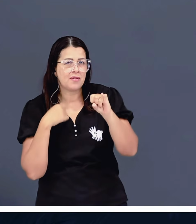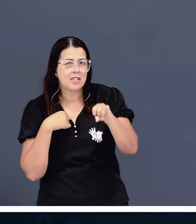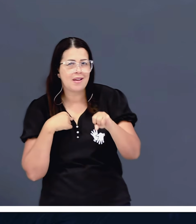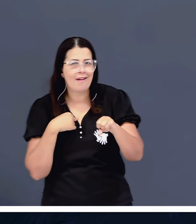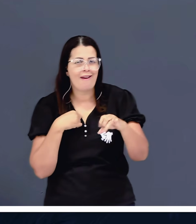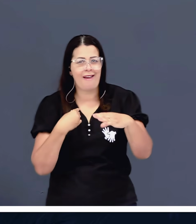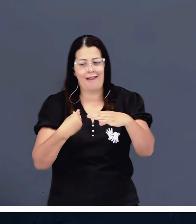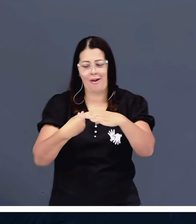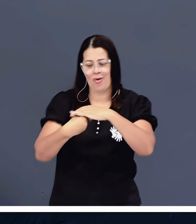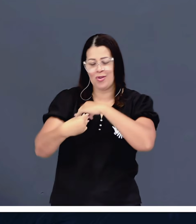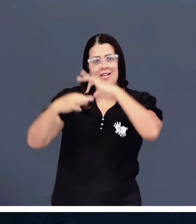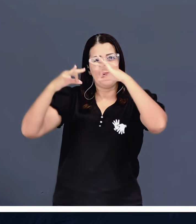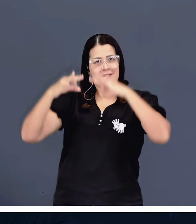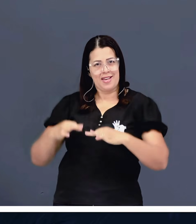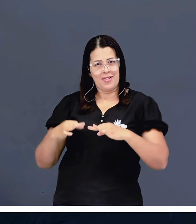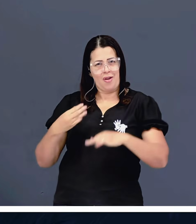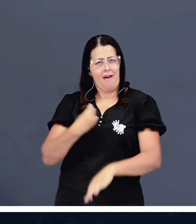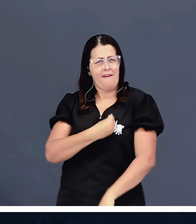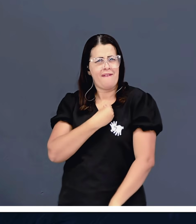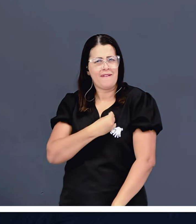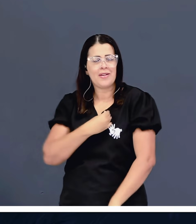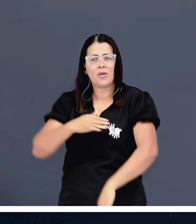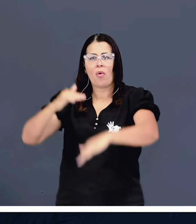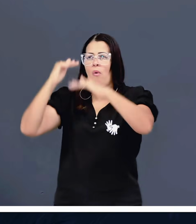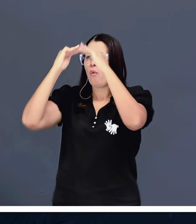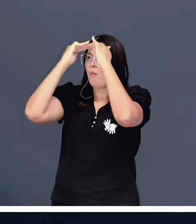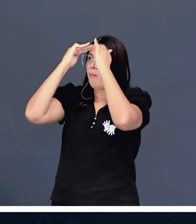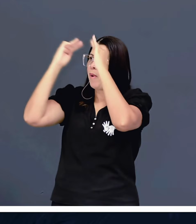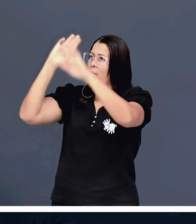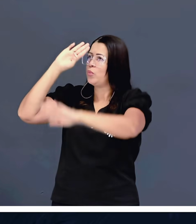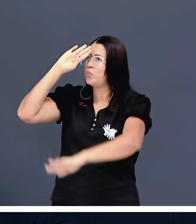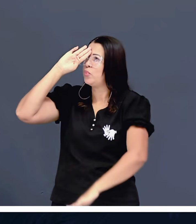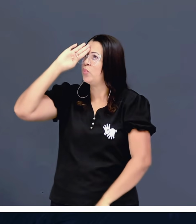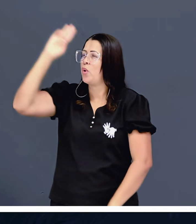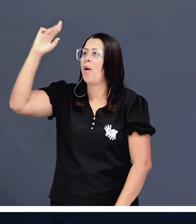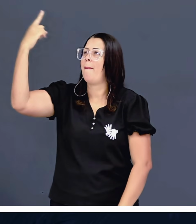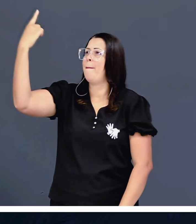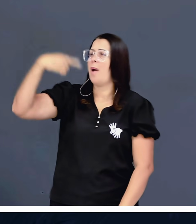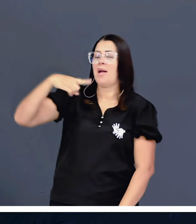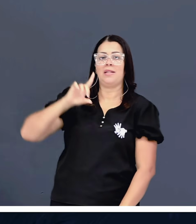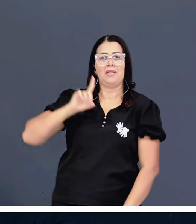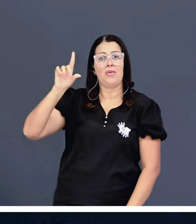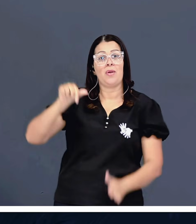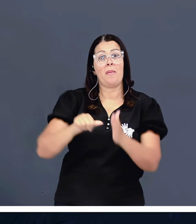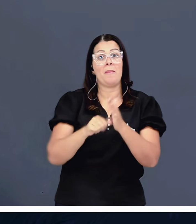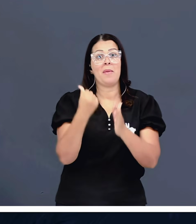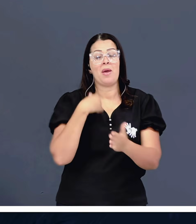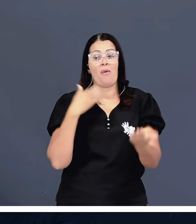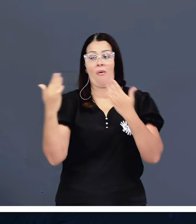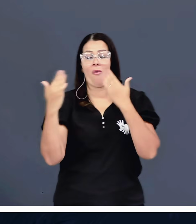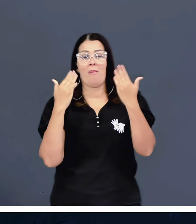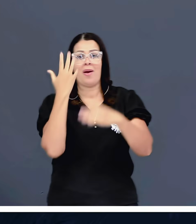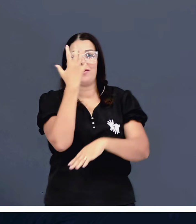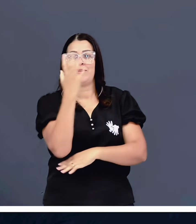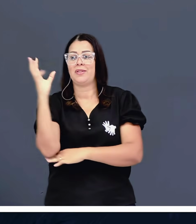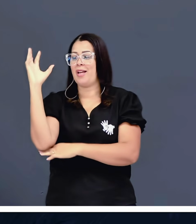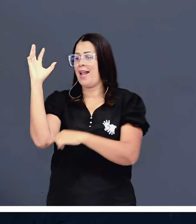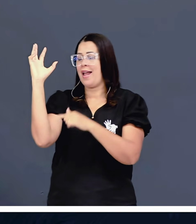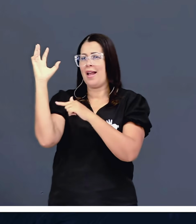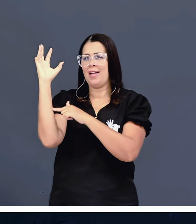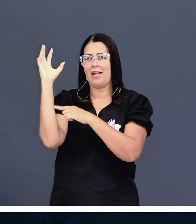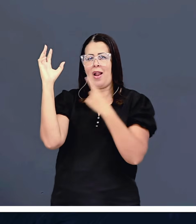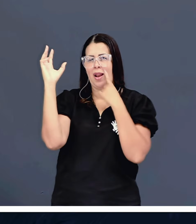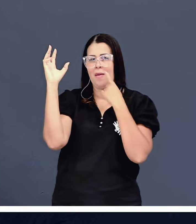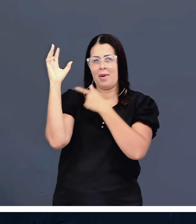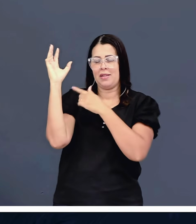conselho certo, quem tem a sua vida pautada no princípio e na ordem de Deus, primeiro, é comparado a uma árvore, aquela que estava